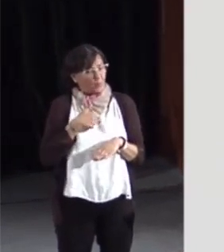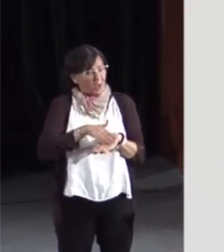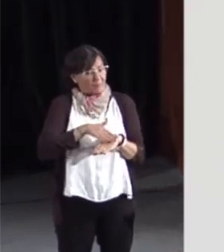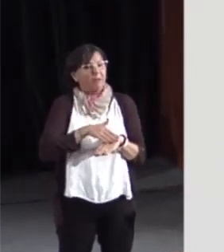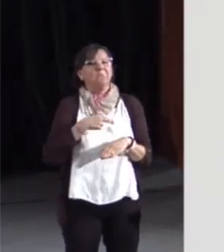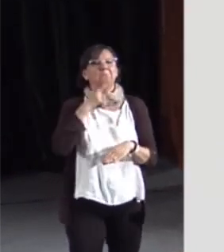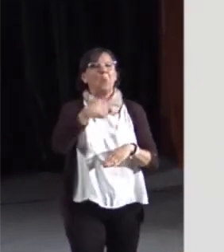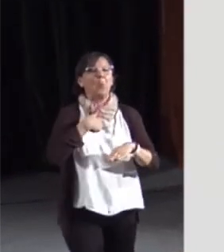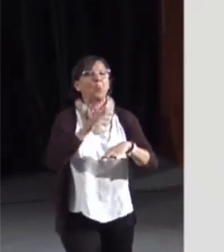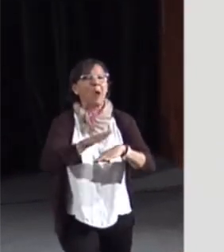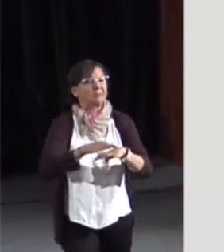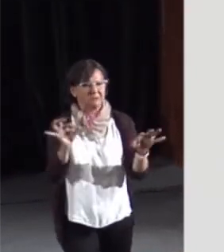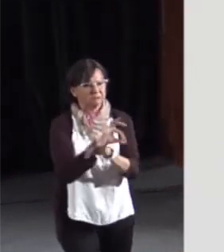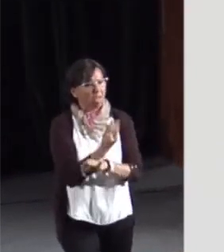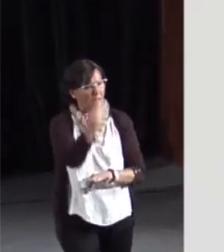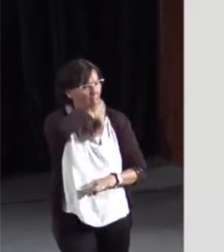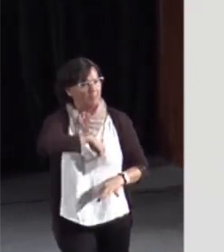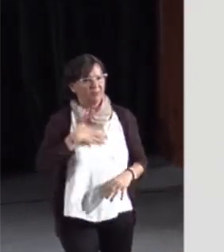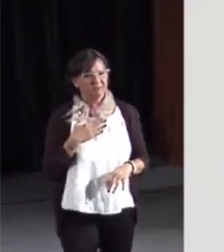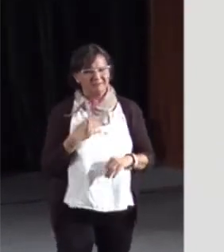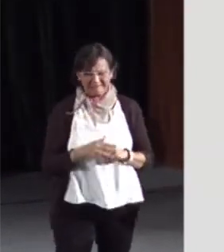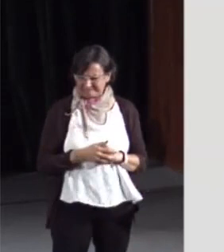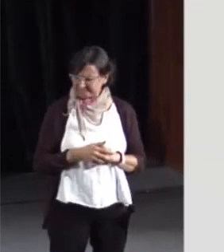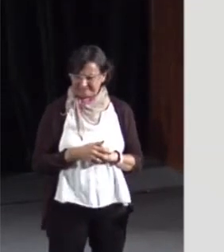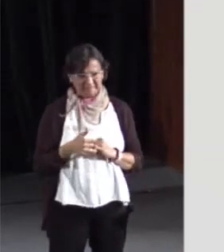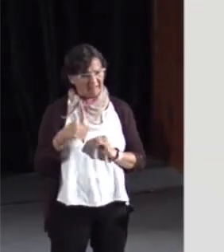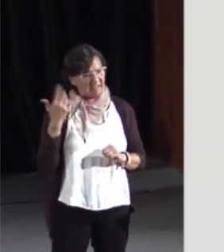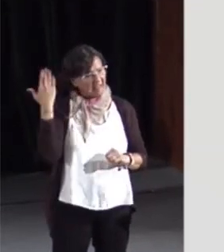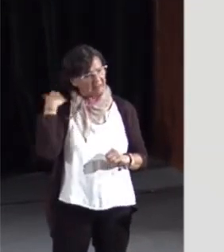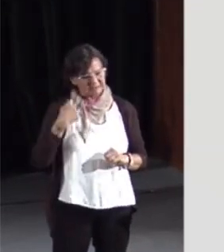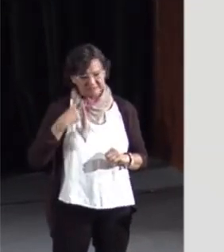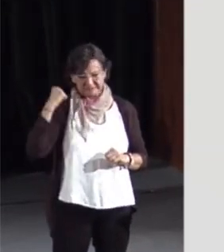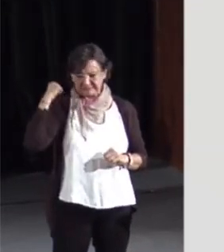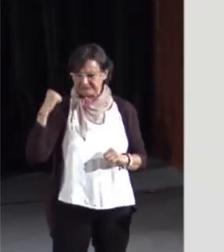como por ejemplo una admisión de culpa.